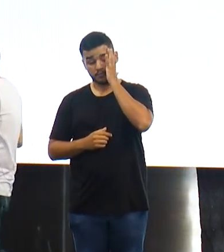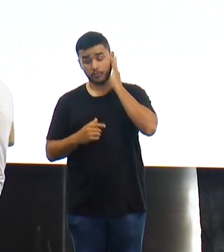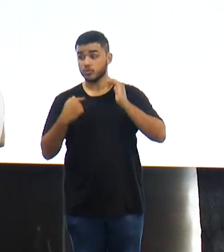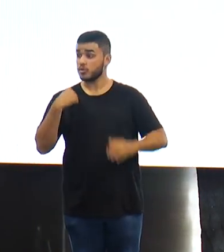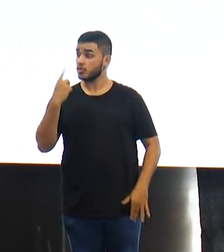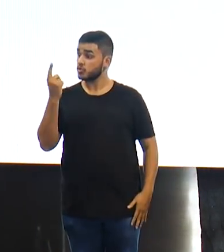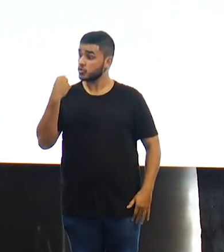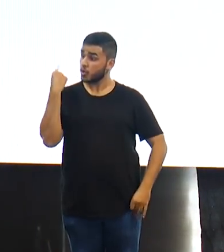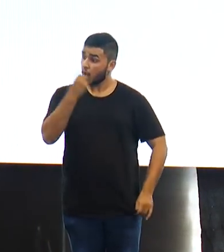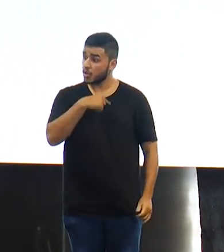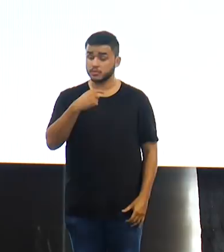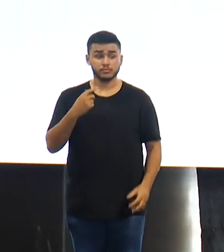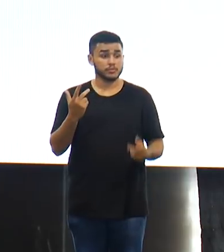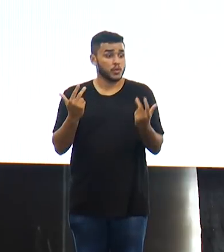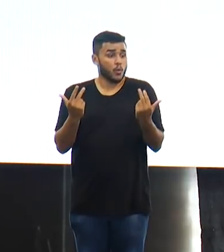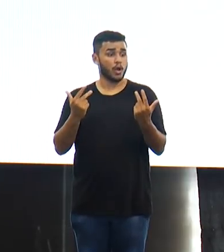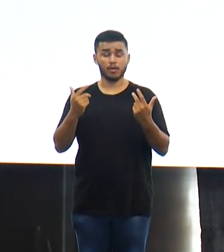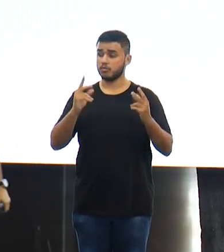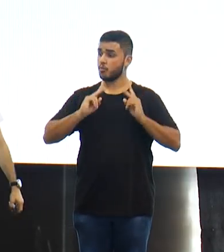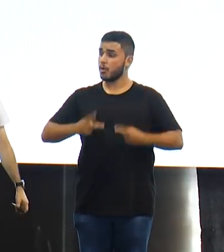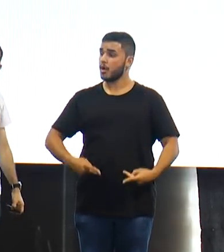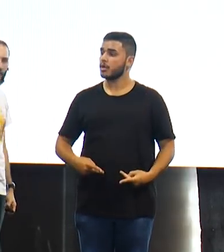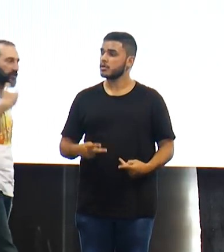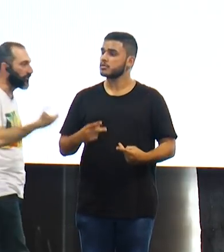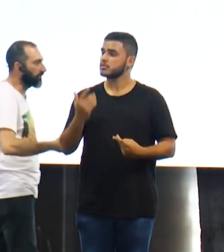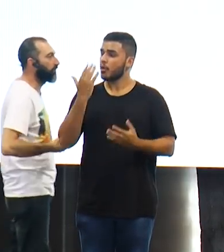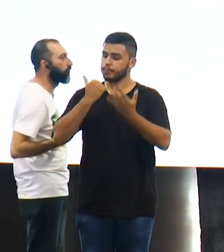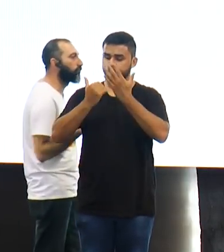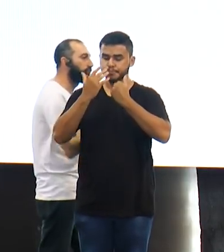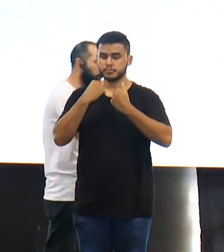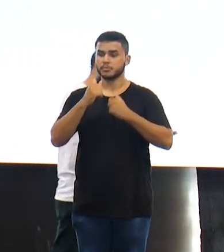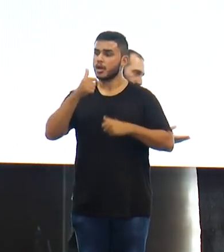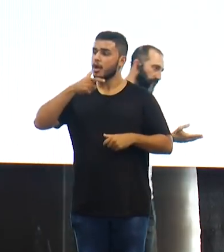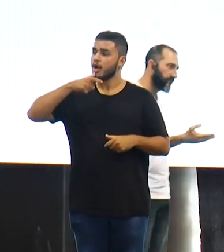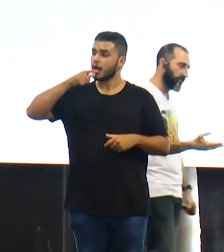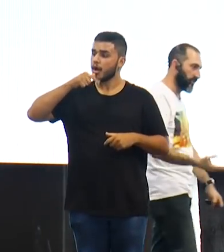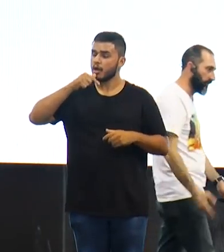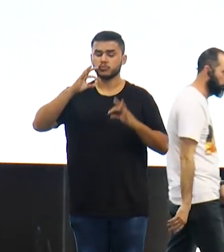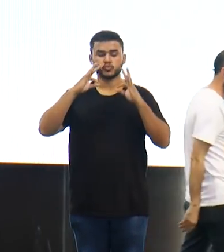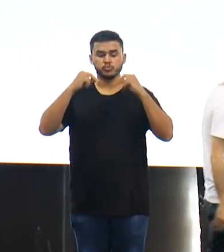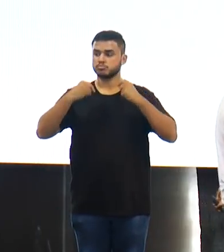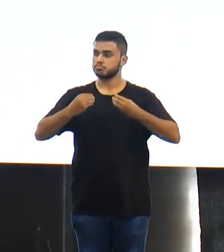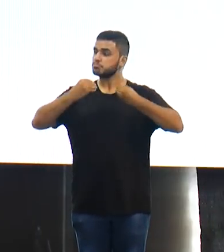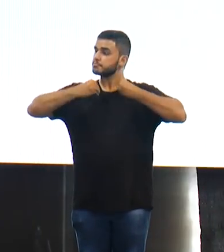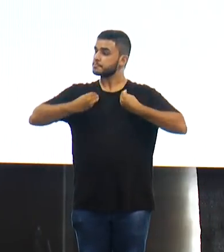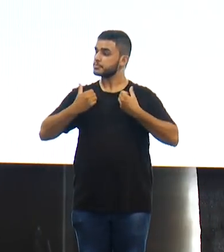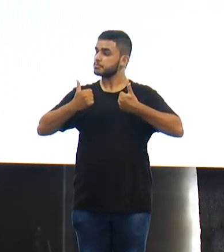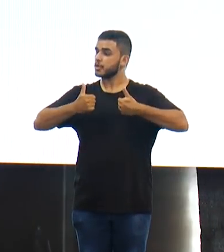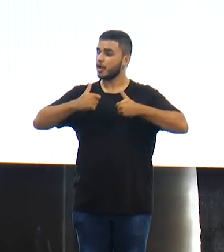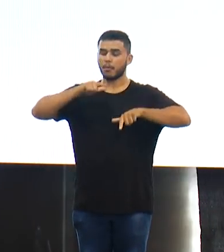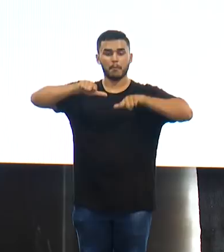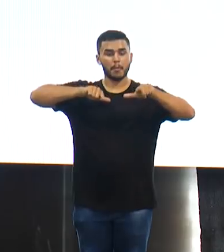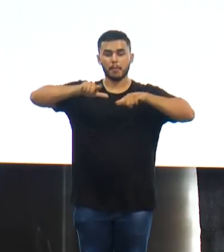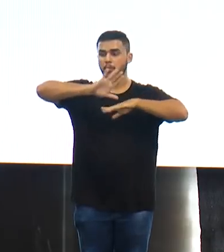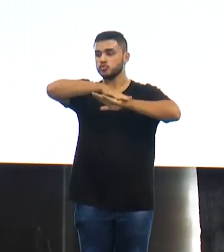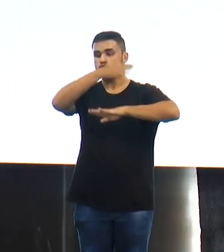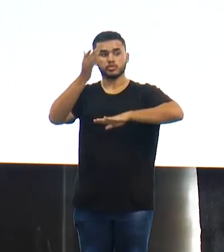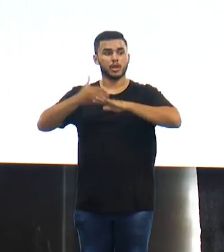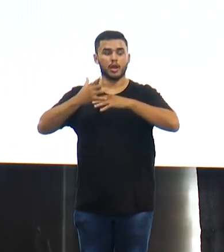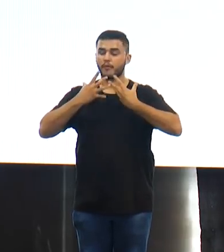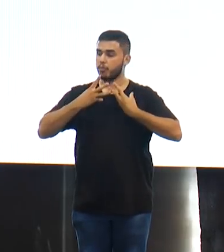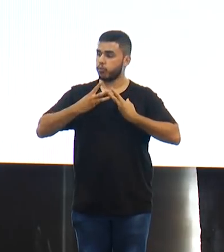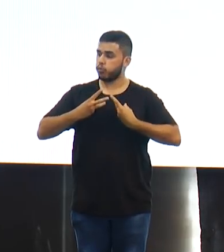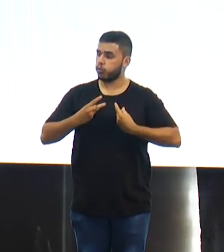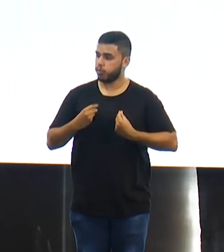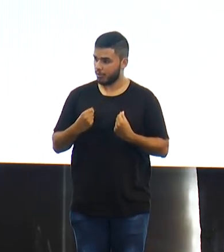e durante o trabalho que a gente realiza, a gente vai gastando as energias ao longo do dia, certo? Então, na natureza,